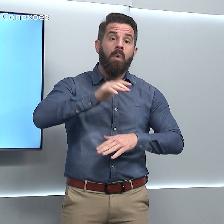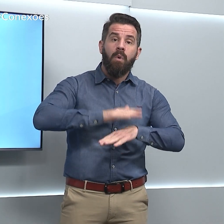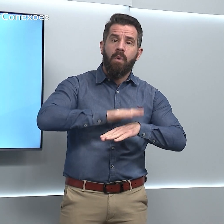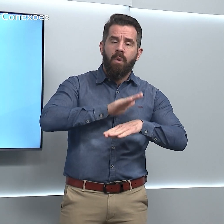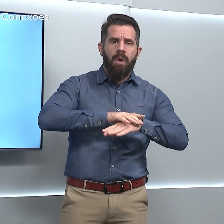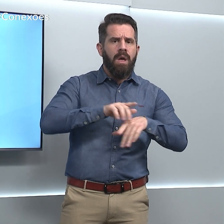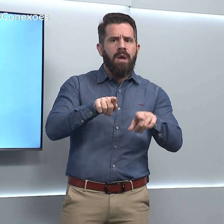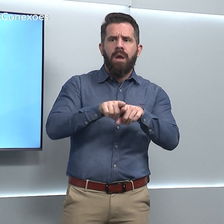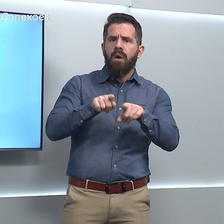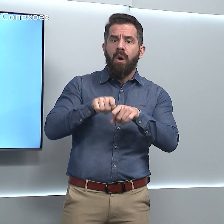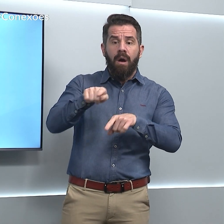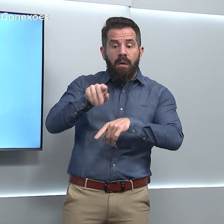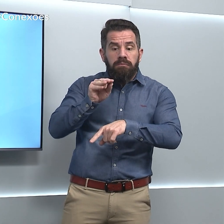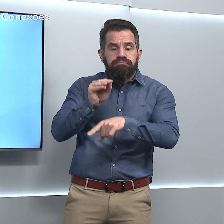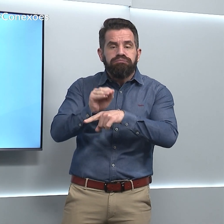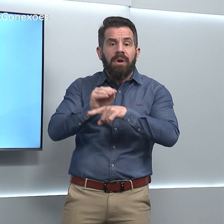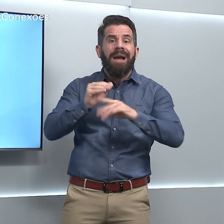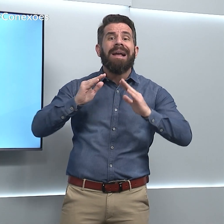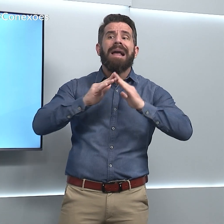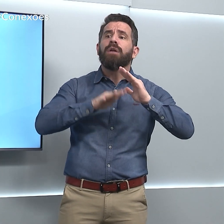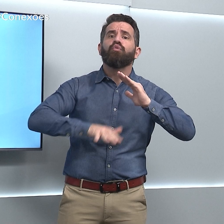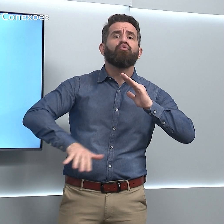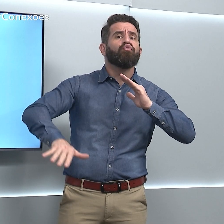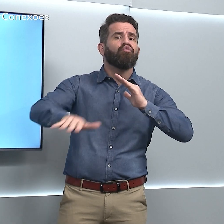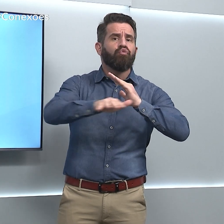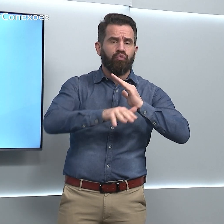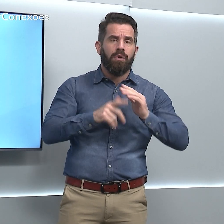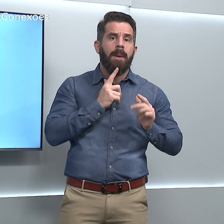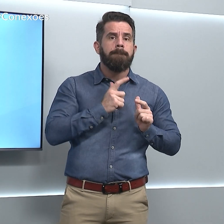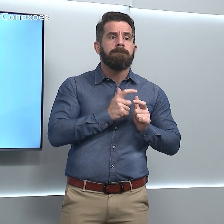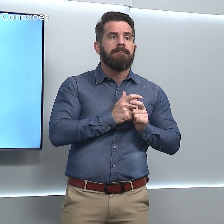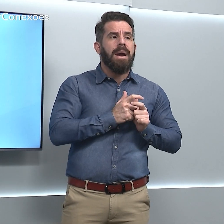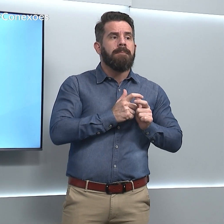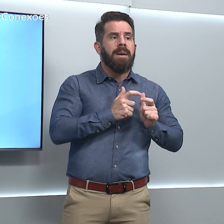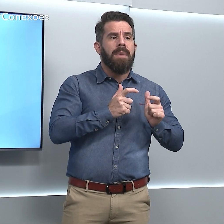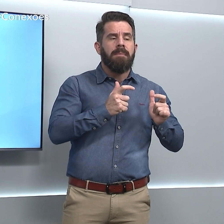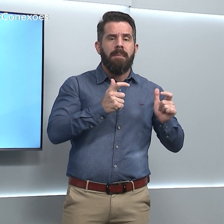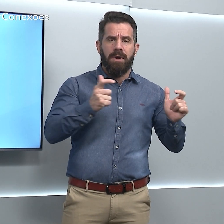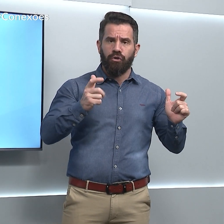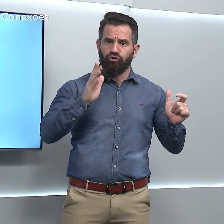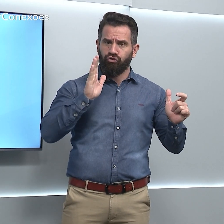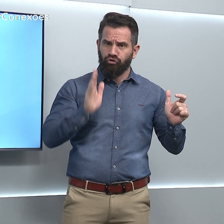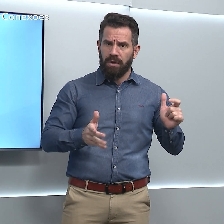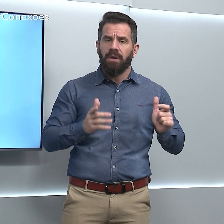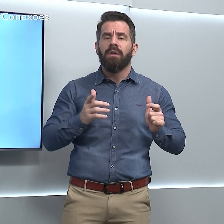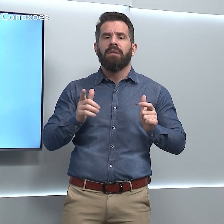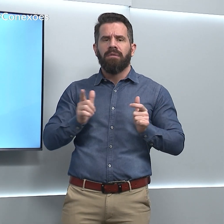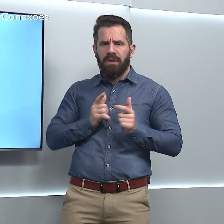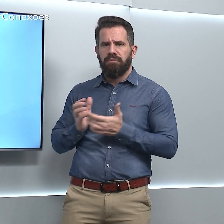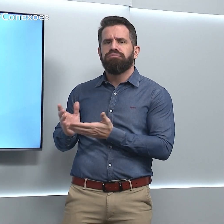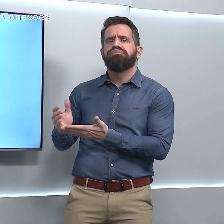pelos lares aumentou, segundo dados do censo que foram apresentados na última semana.